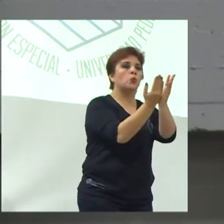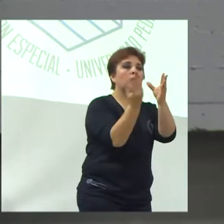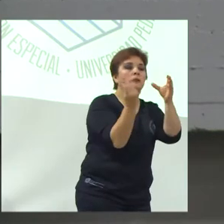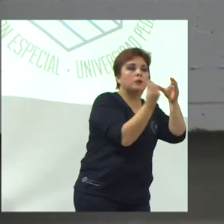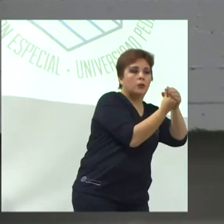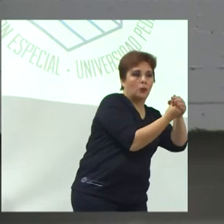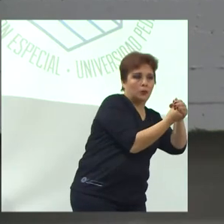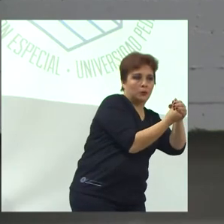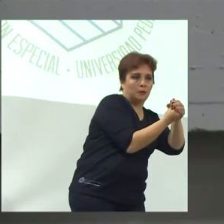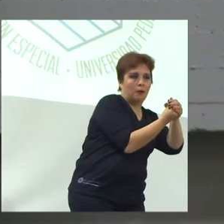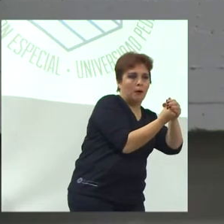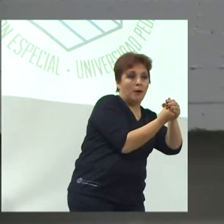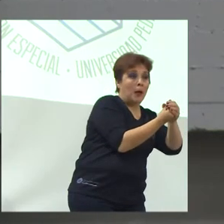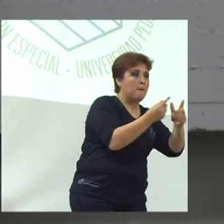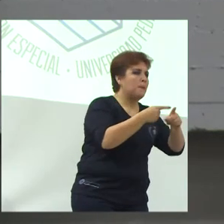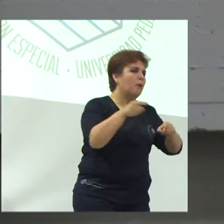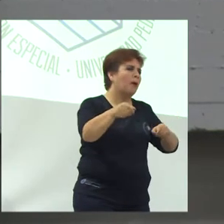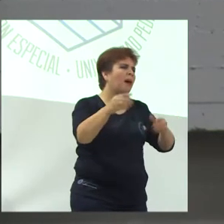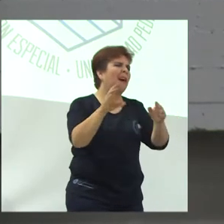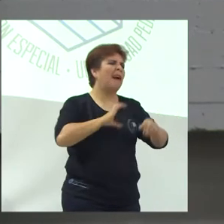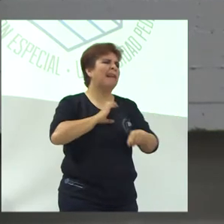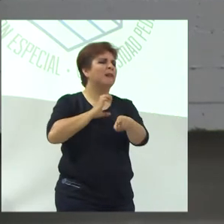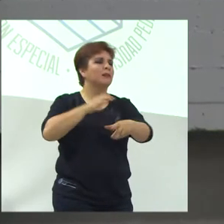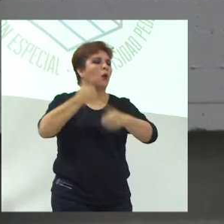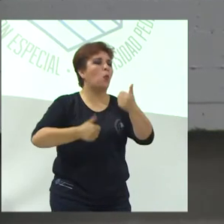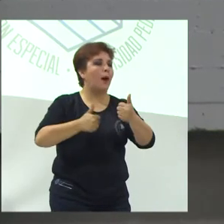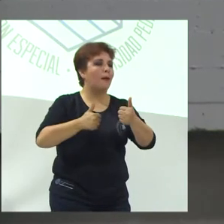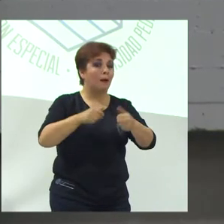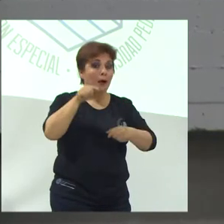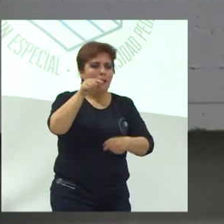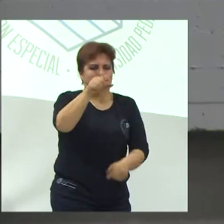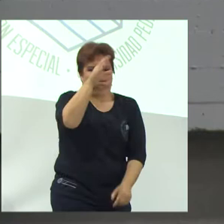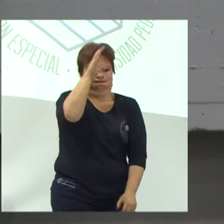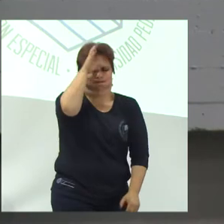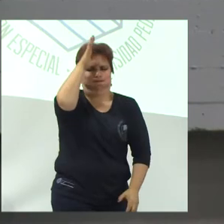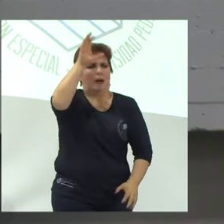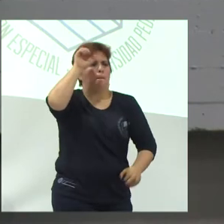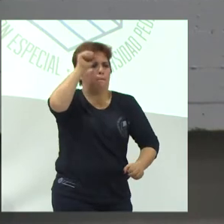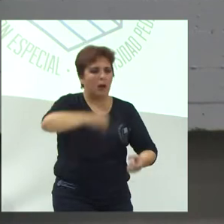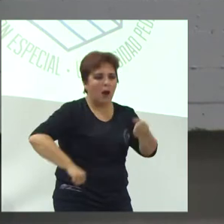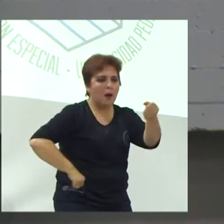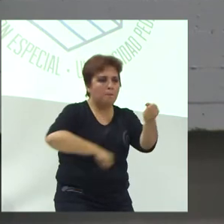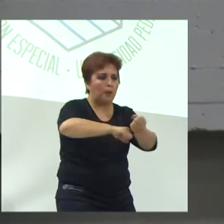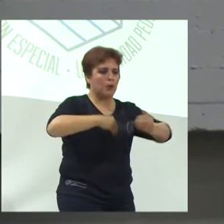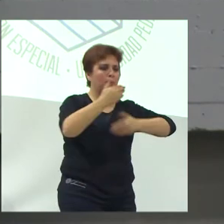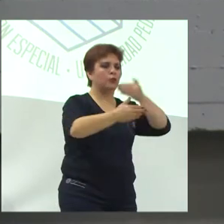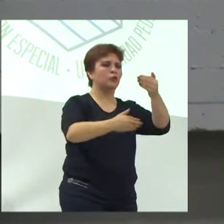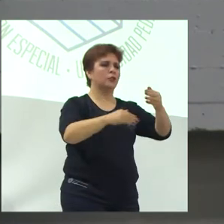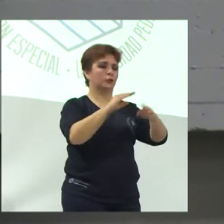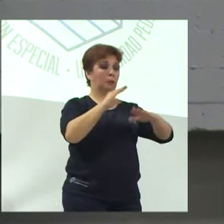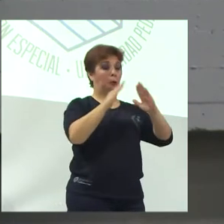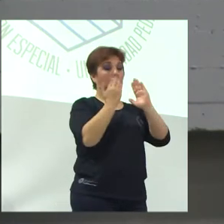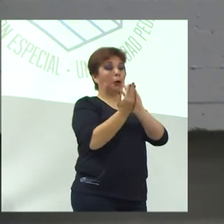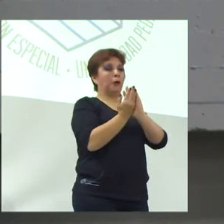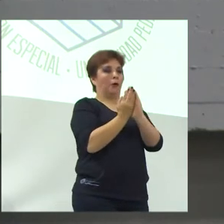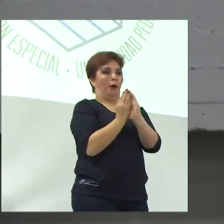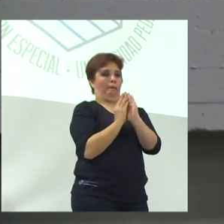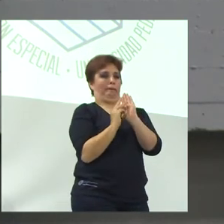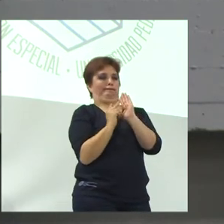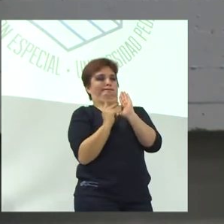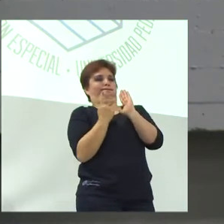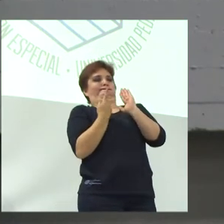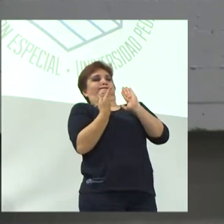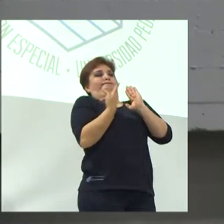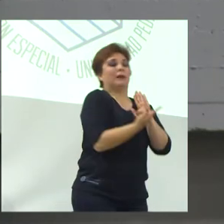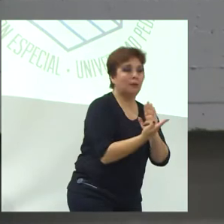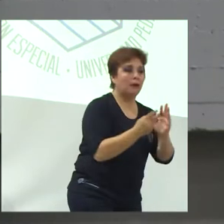que tenga la capacidad de apoyar los procesos de transformación institucional en sus políticas y